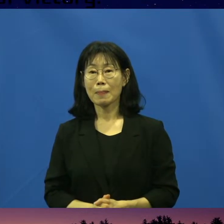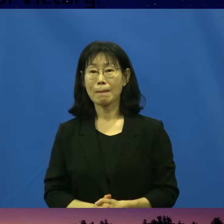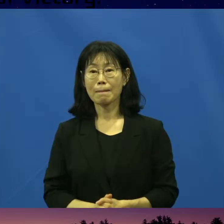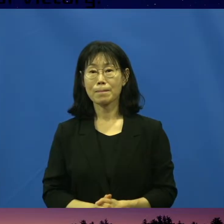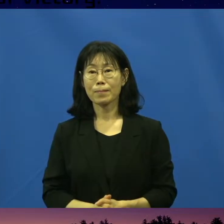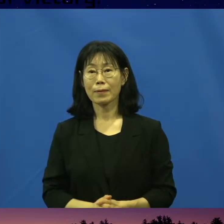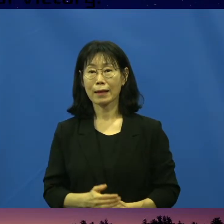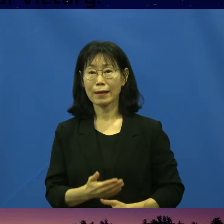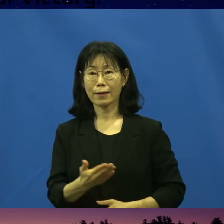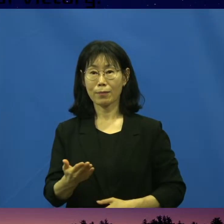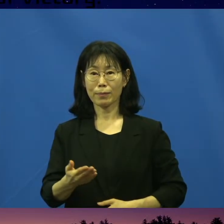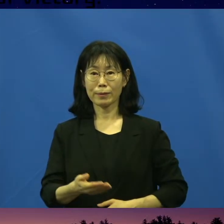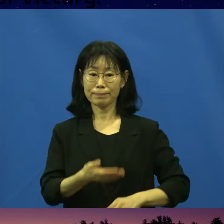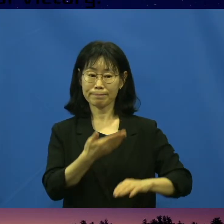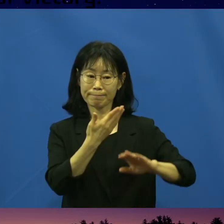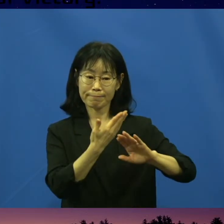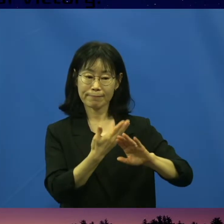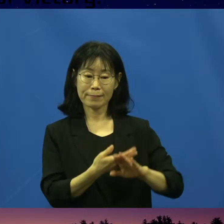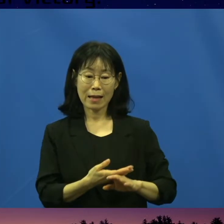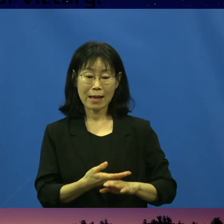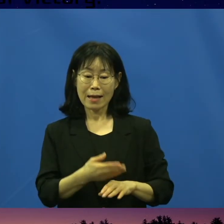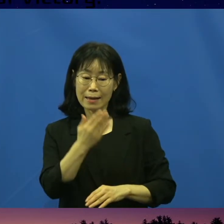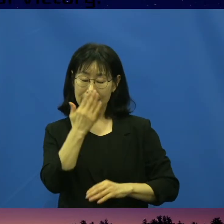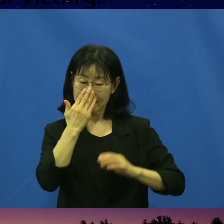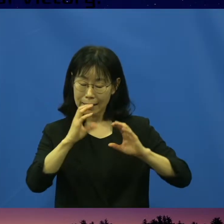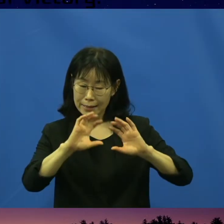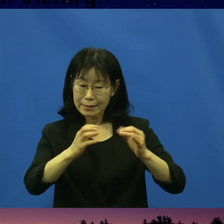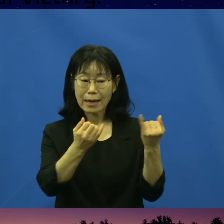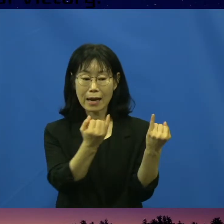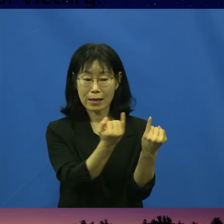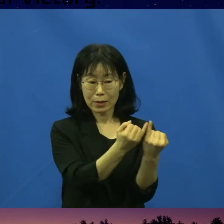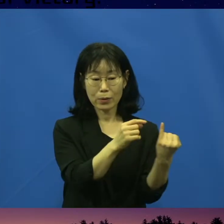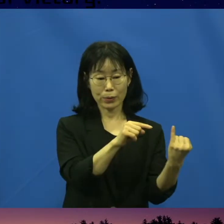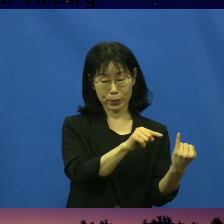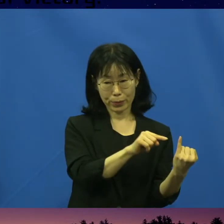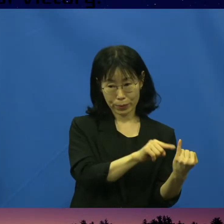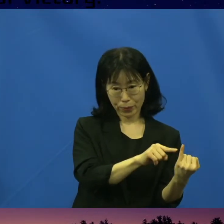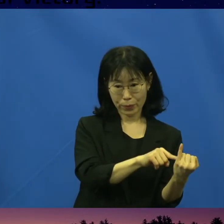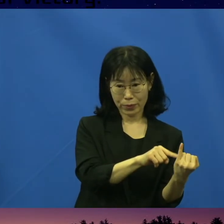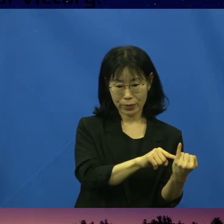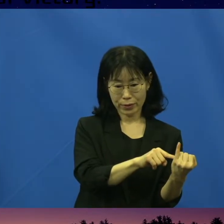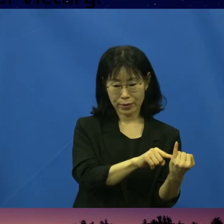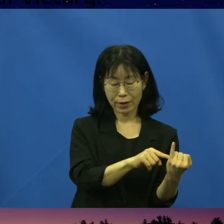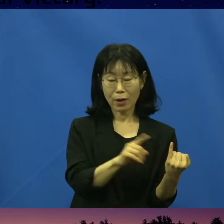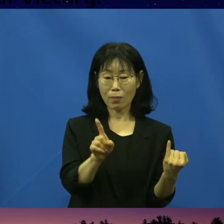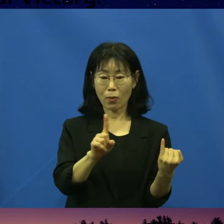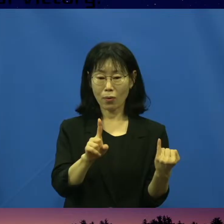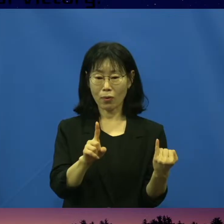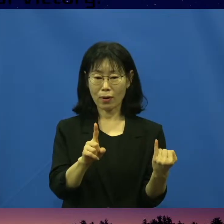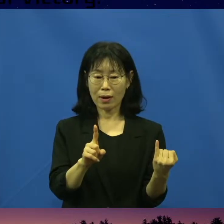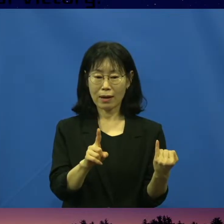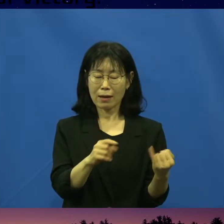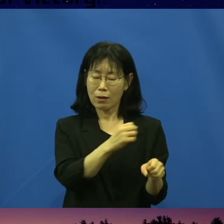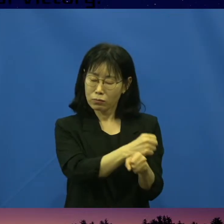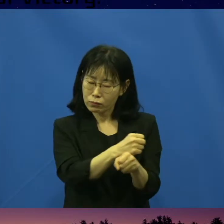놀라운 것은 이방의 포로로 붙잡혀 온 이 소녀가 자기 인생을 자학하지 않고, 그리고 현실에